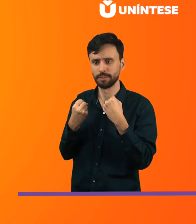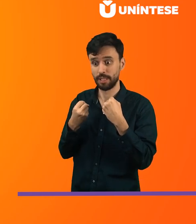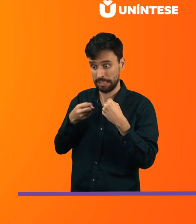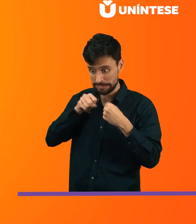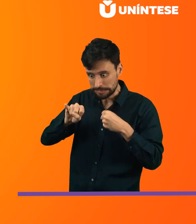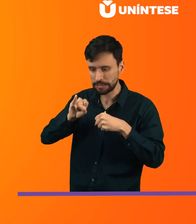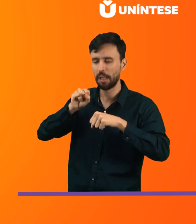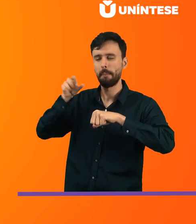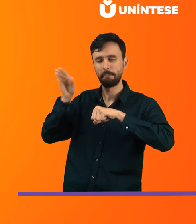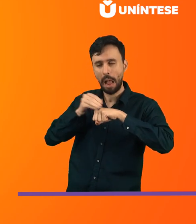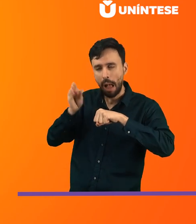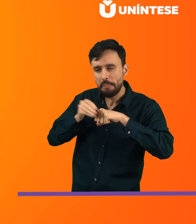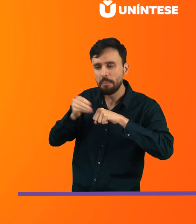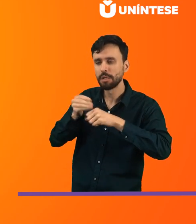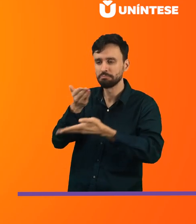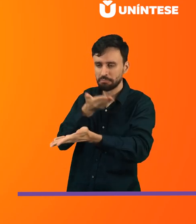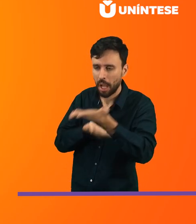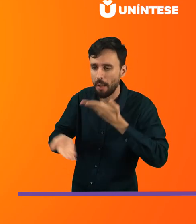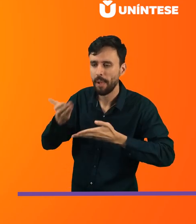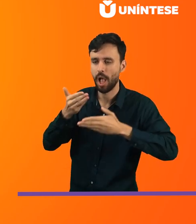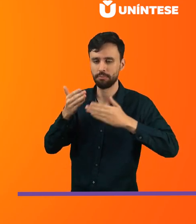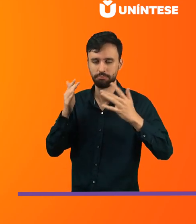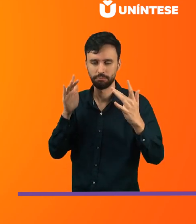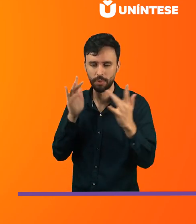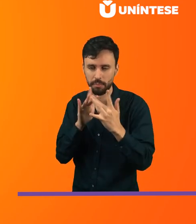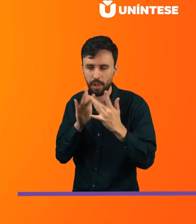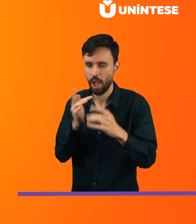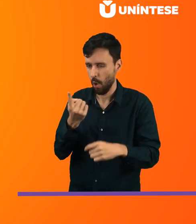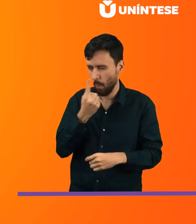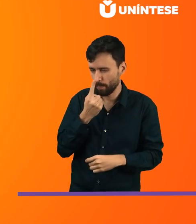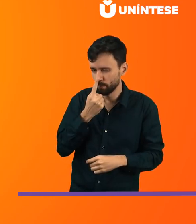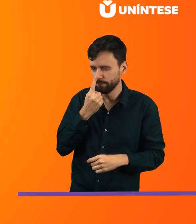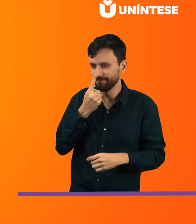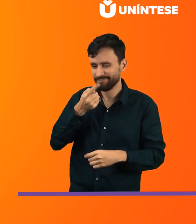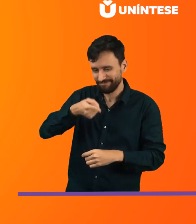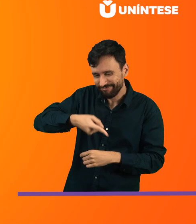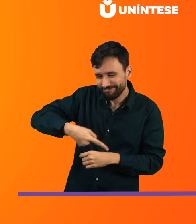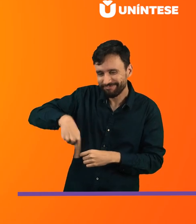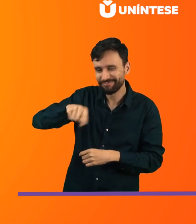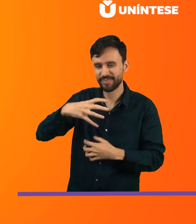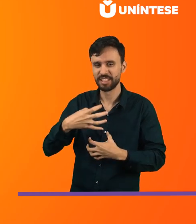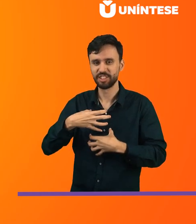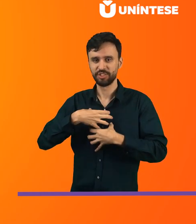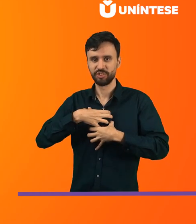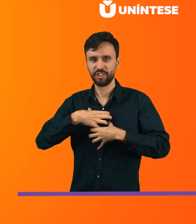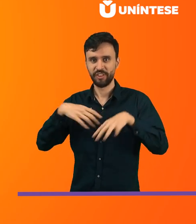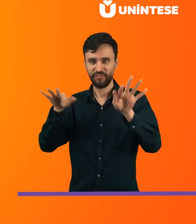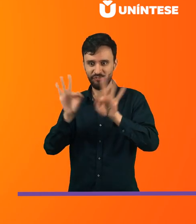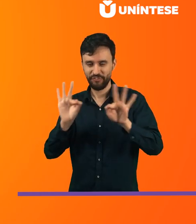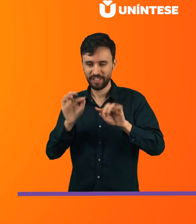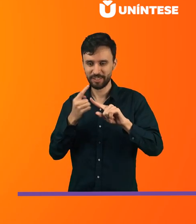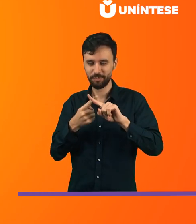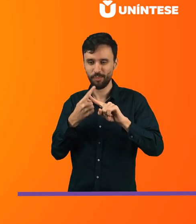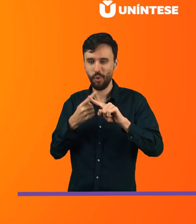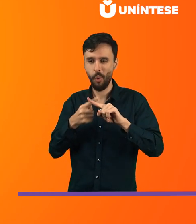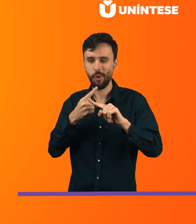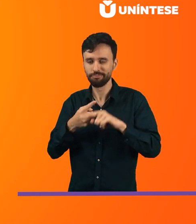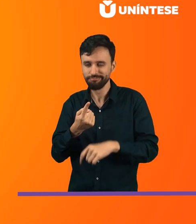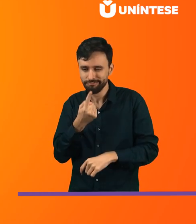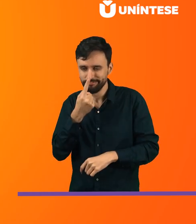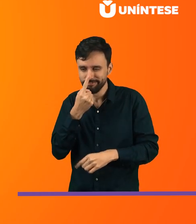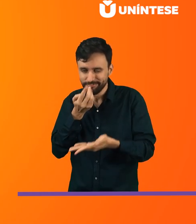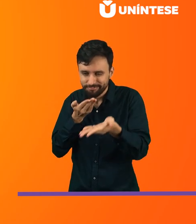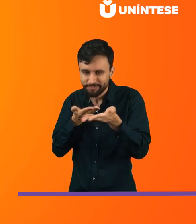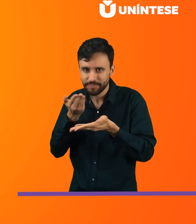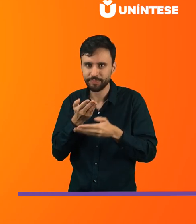mais essas pessoas, conhecer mais essa comunidade, e eles se sentirão bem, porque você está querendo conhecer mais sobre eles.